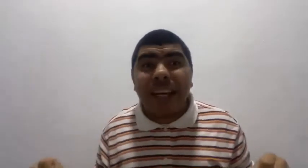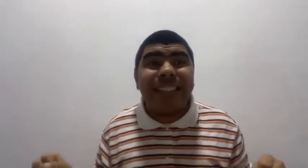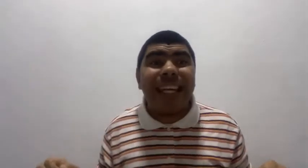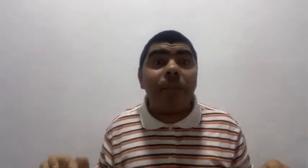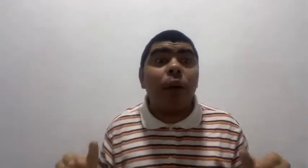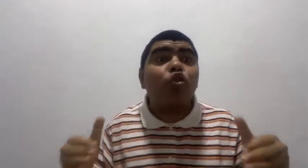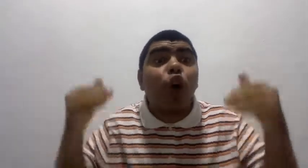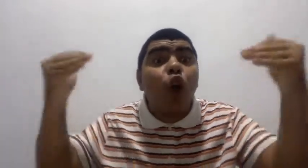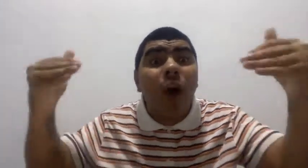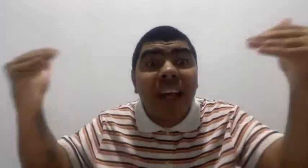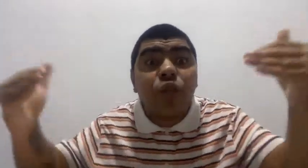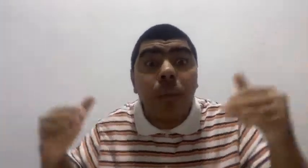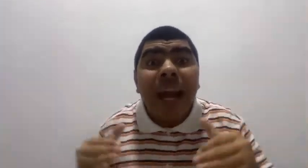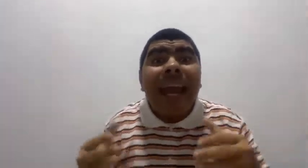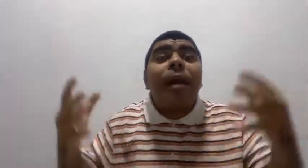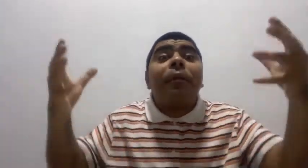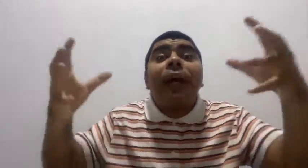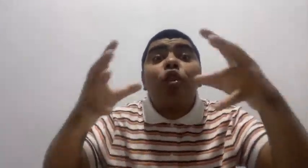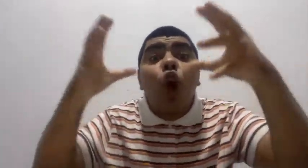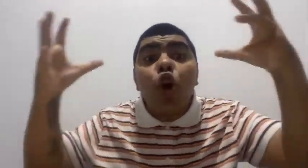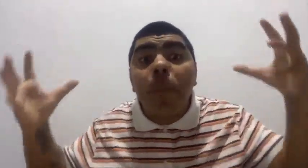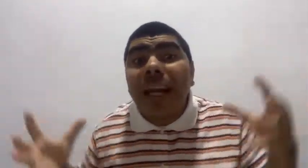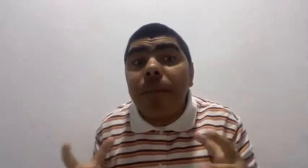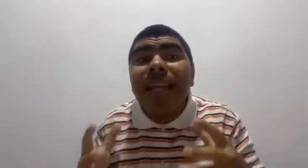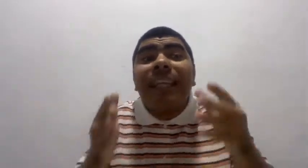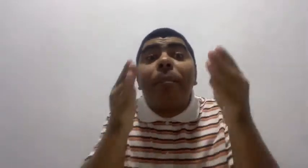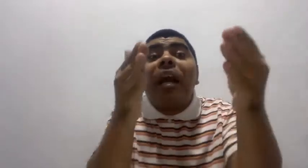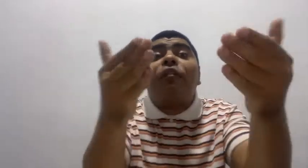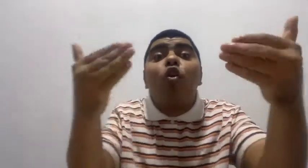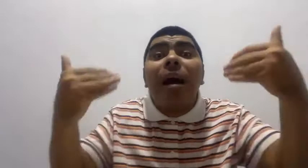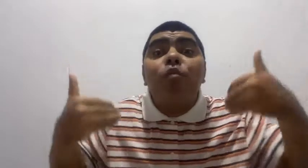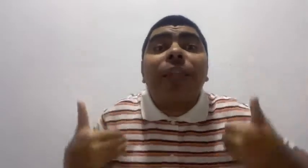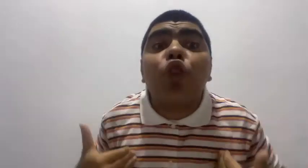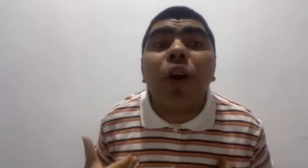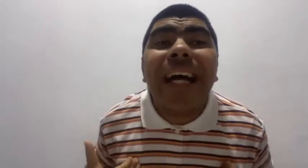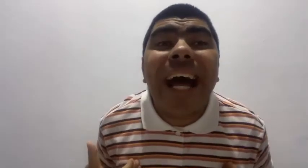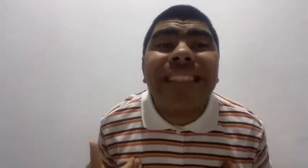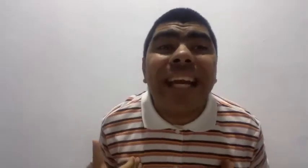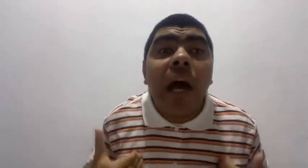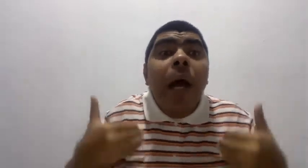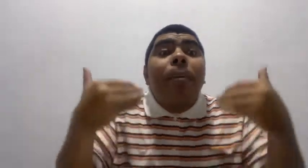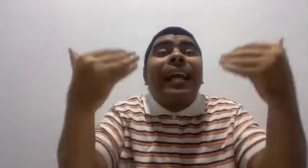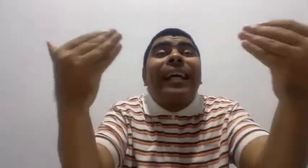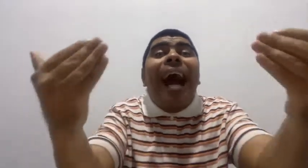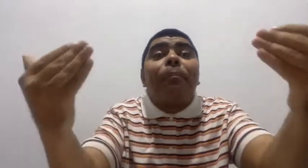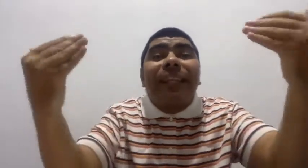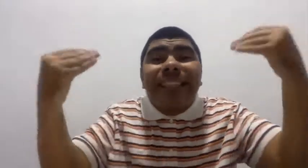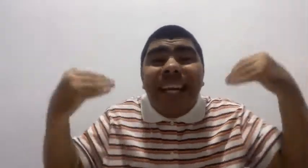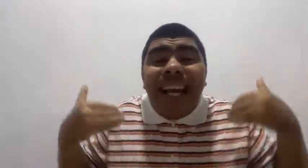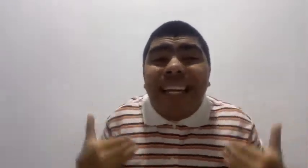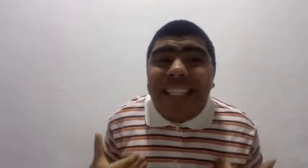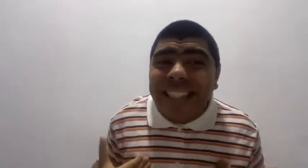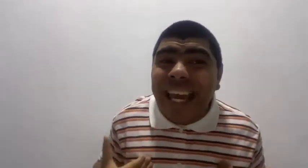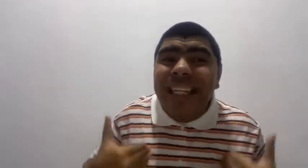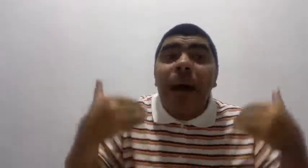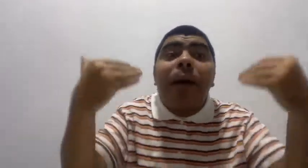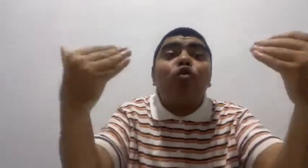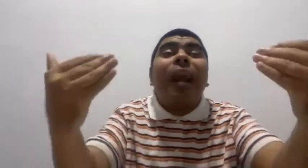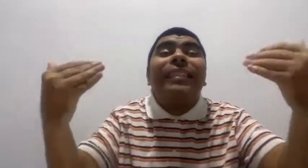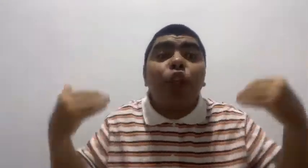hipocresía, hermano, todo eso Dios lo permite para formar nuestro carácter, para aprender a crecer y a madurar en